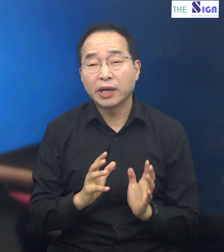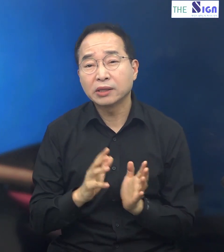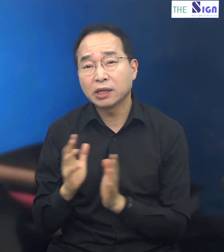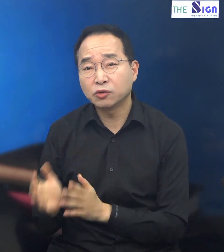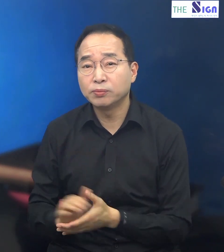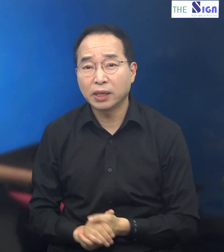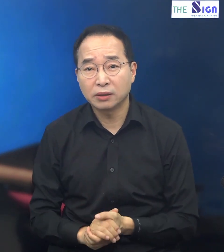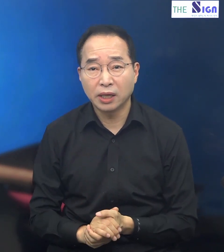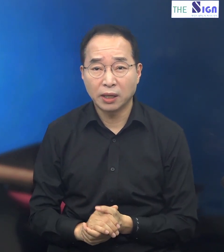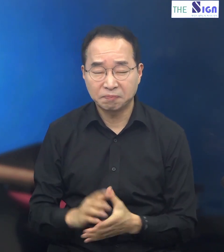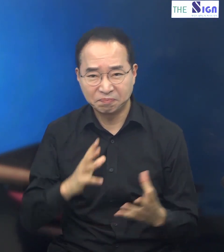행사를 준비하는데